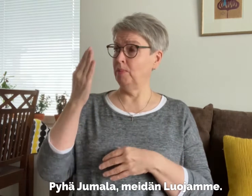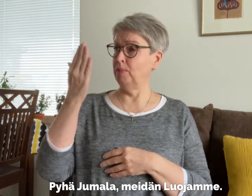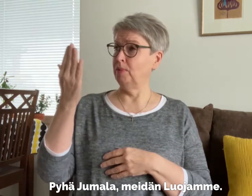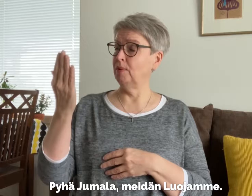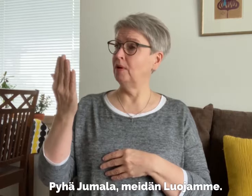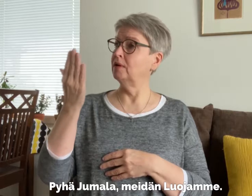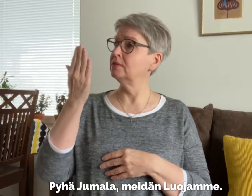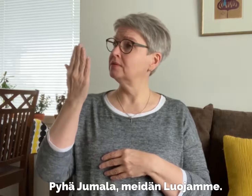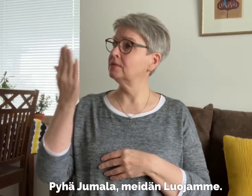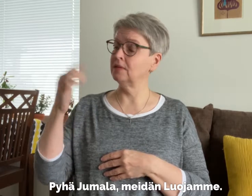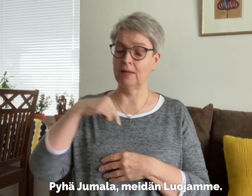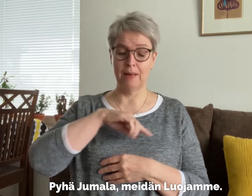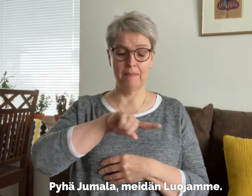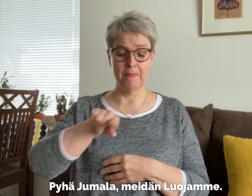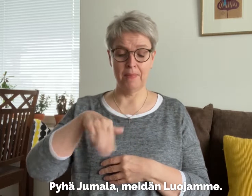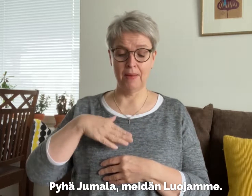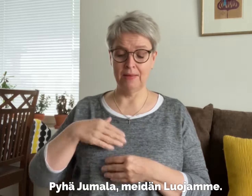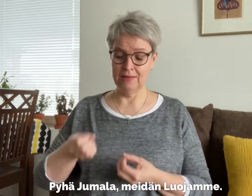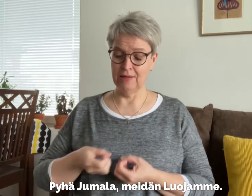Pyhä Jumala, meidän luojamme.